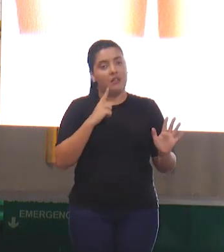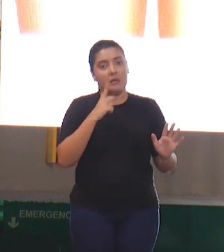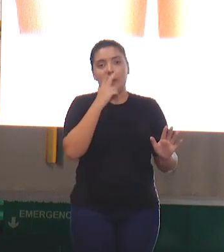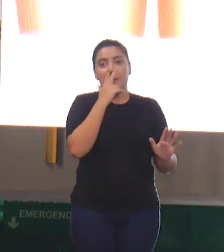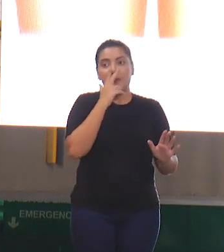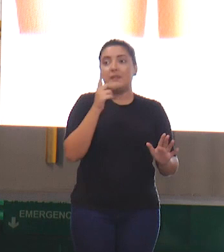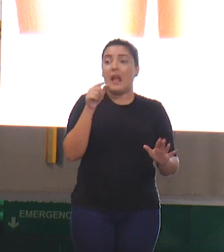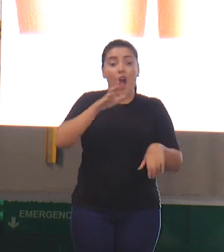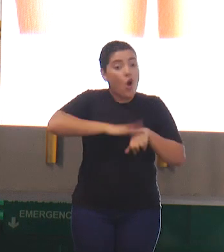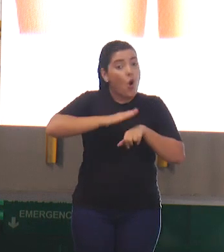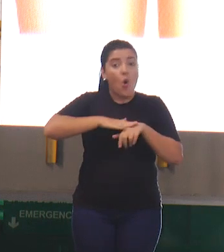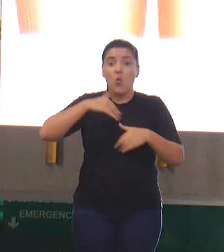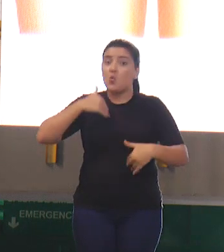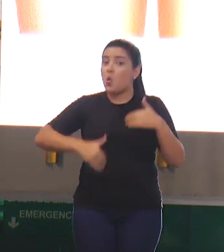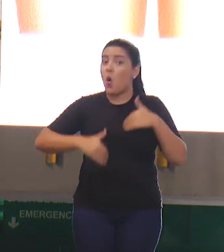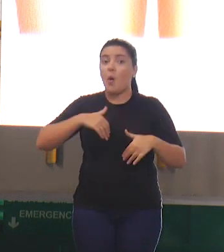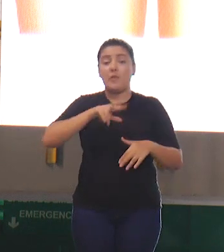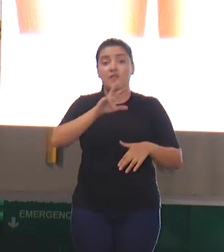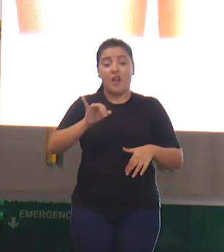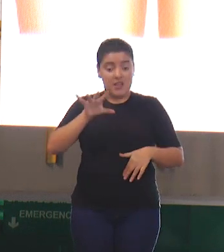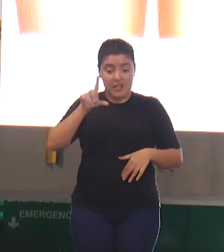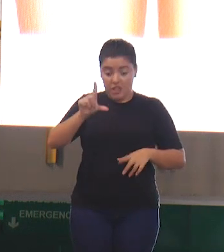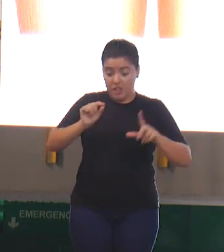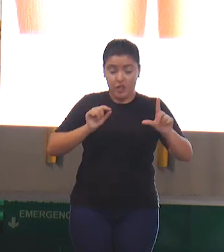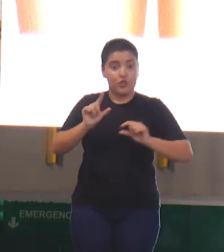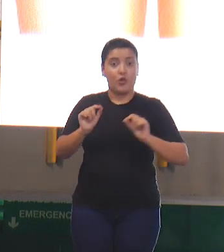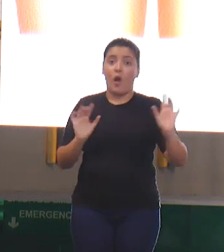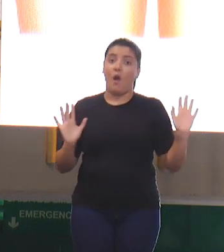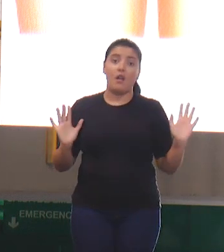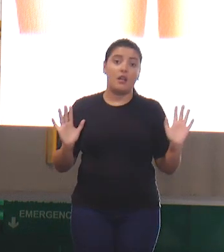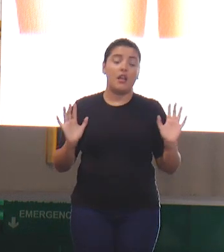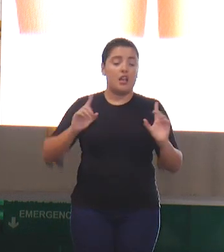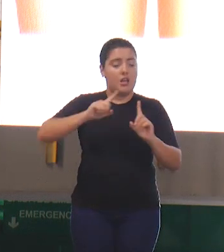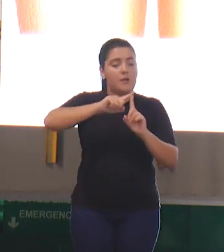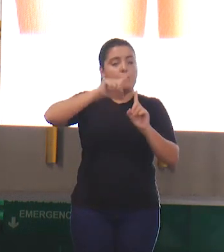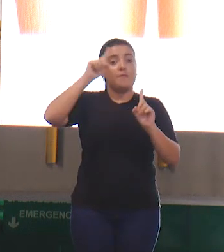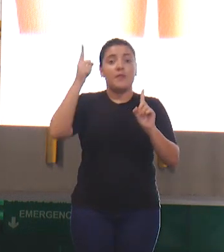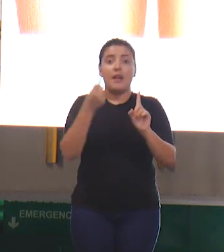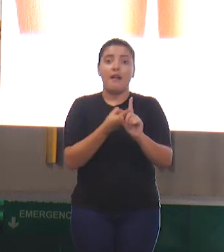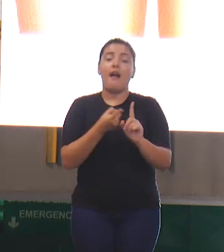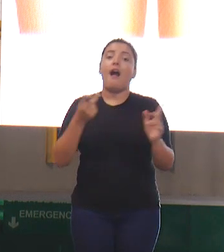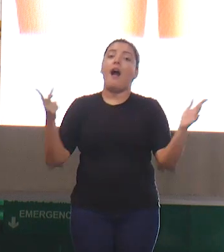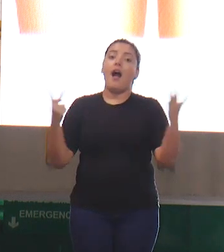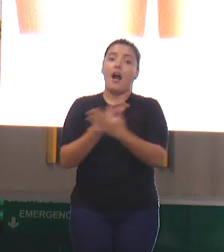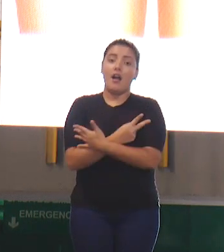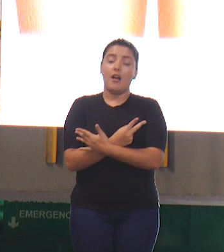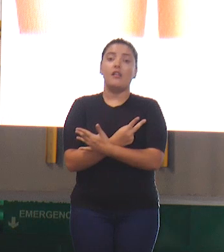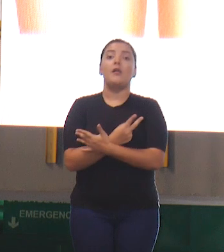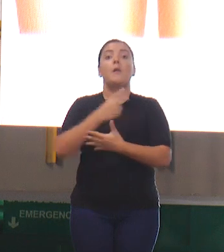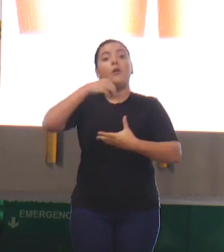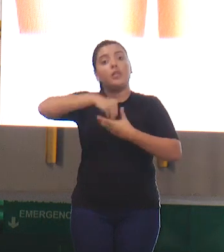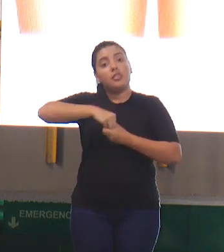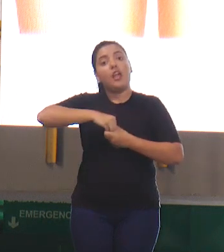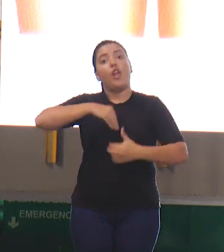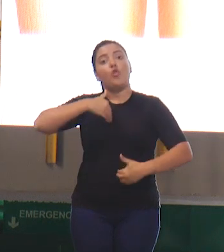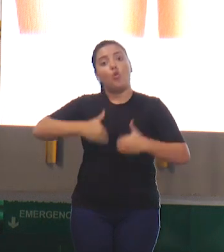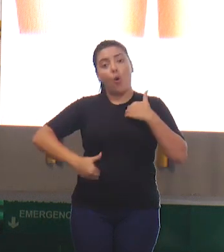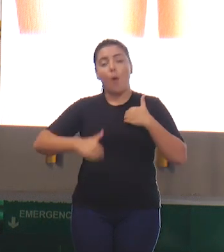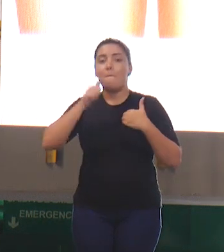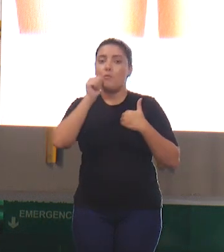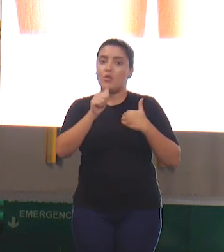extremamente seletivo. E você vê que a gestação, toda ela acontece na estrutura reprodutora